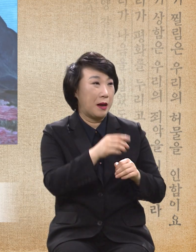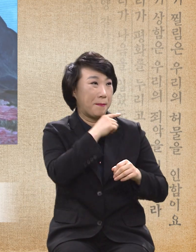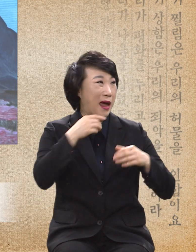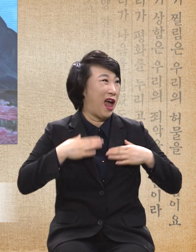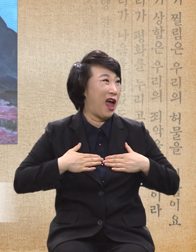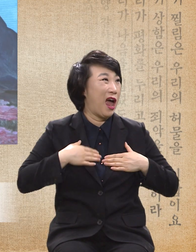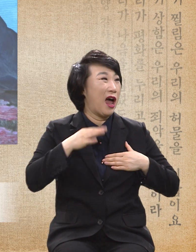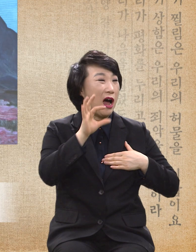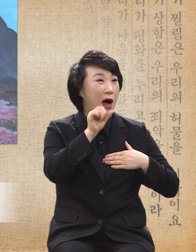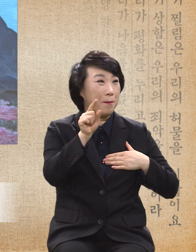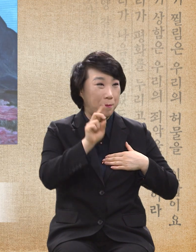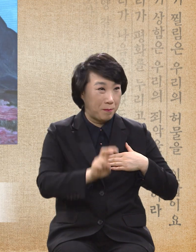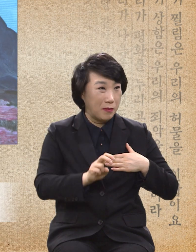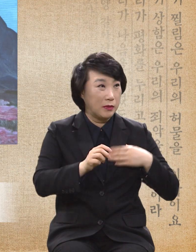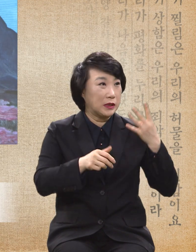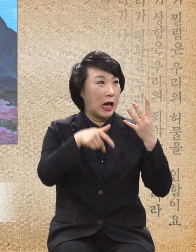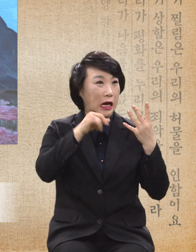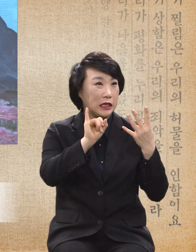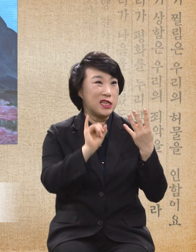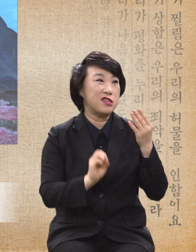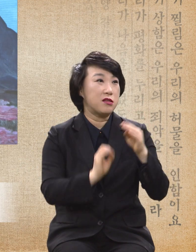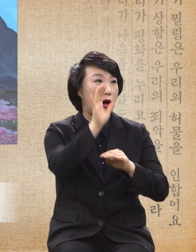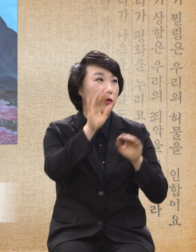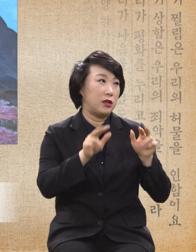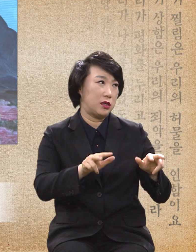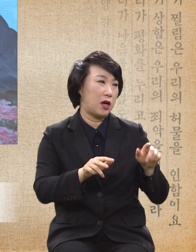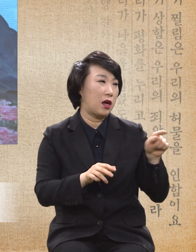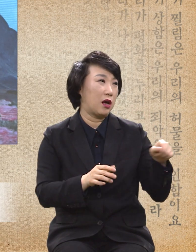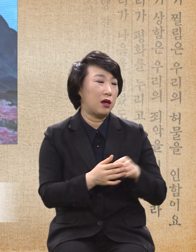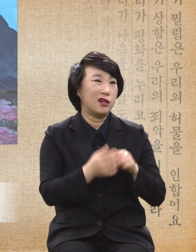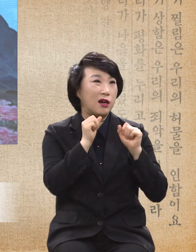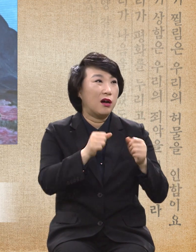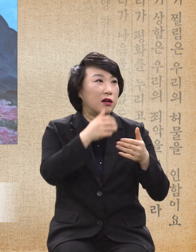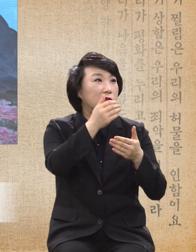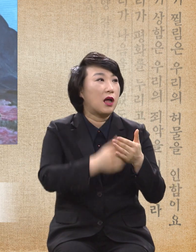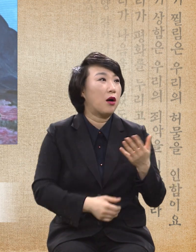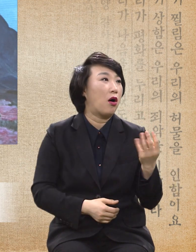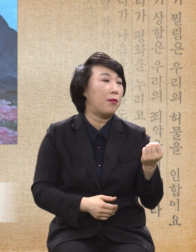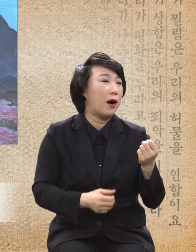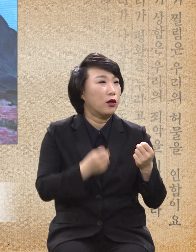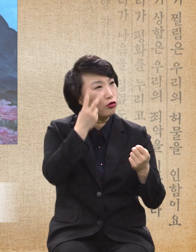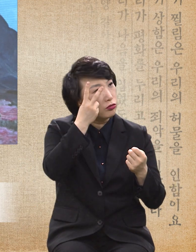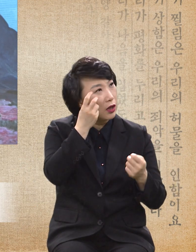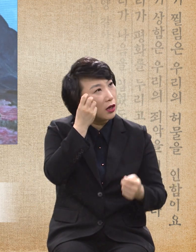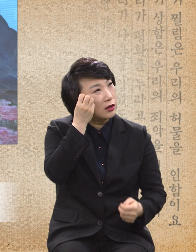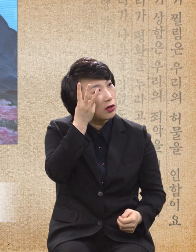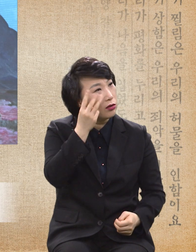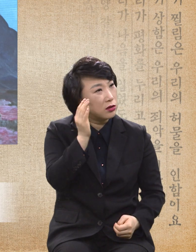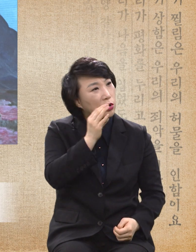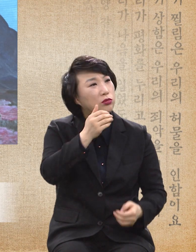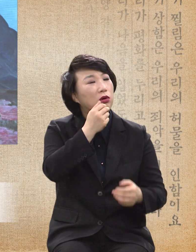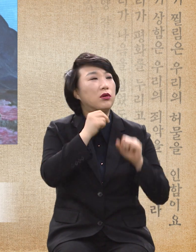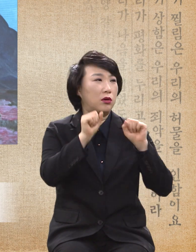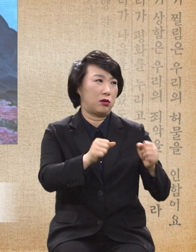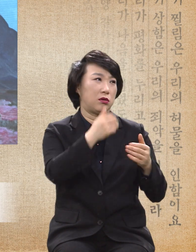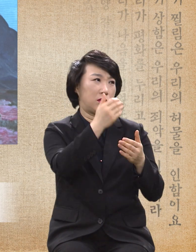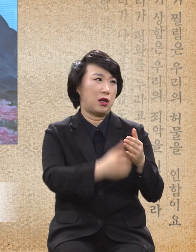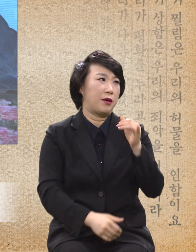폐암 4기를 넘어서 이제 선생님의 수명은 2달에서 3달